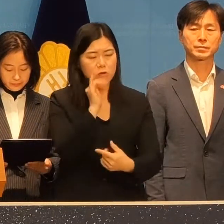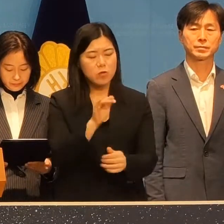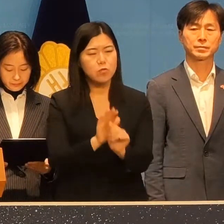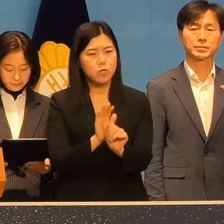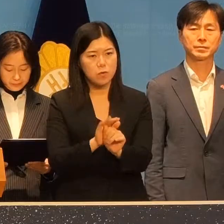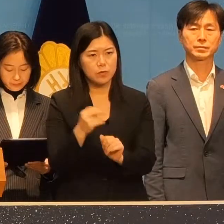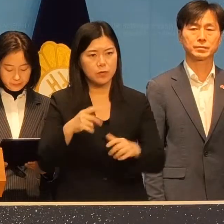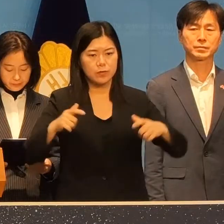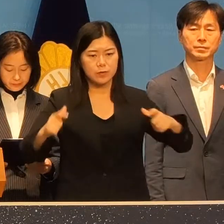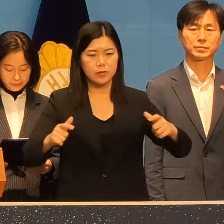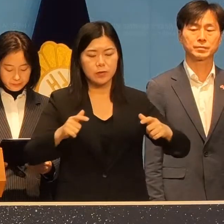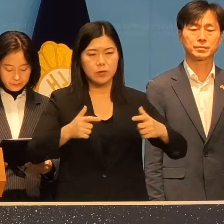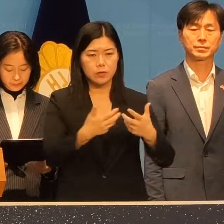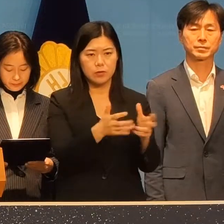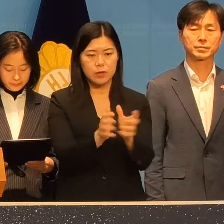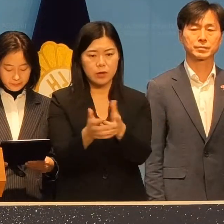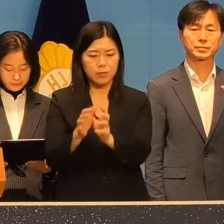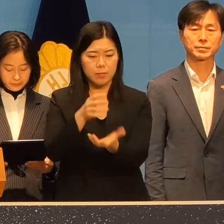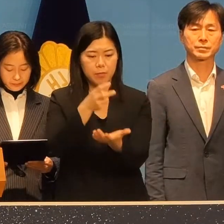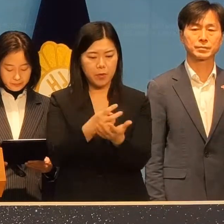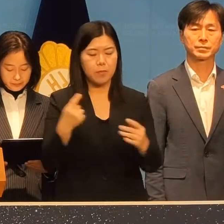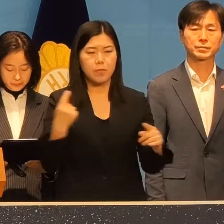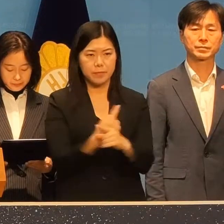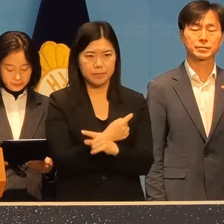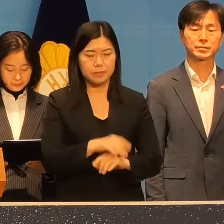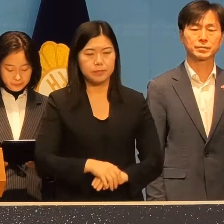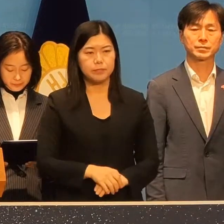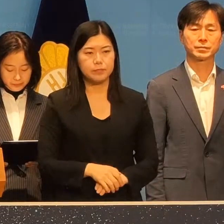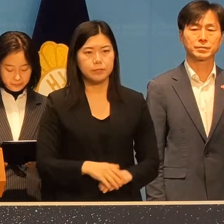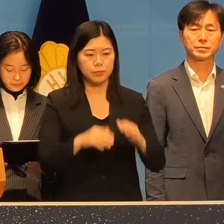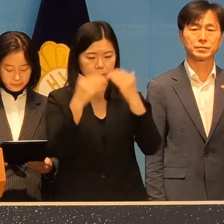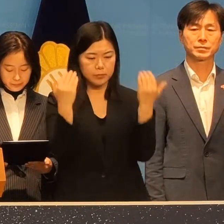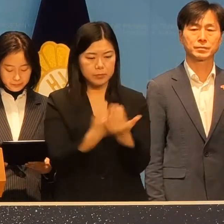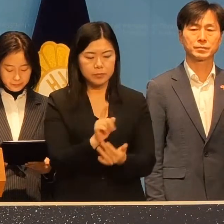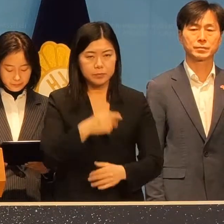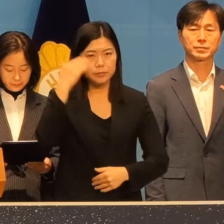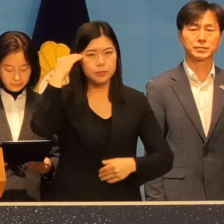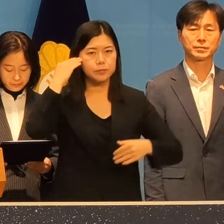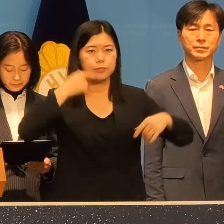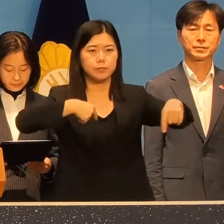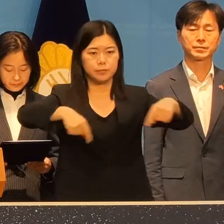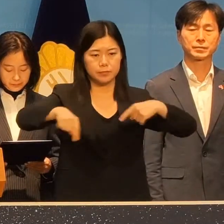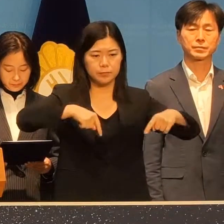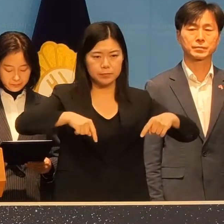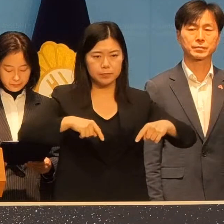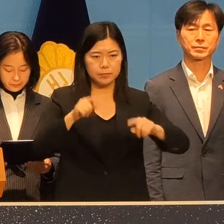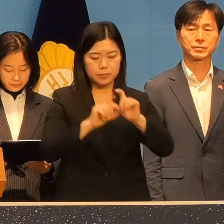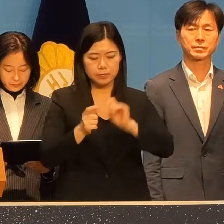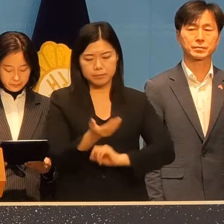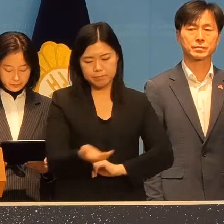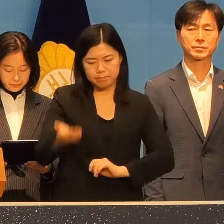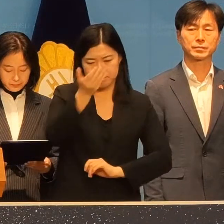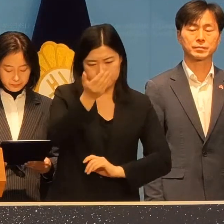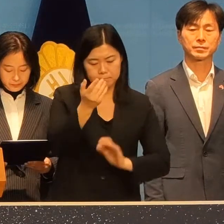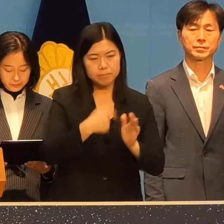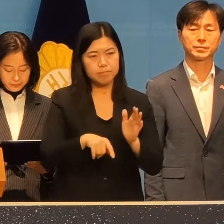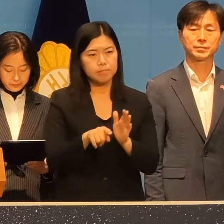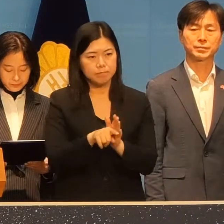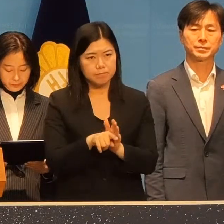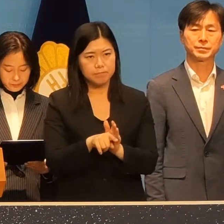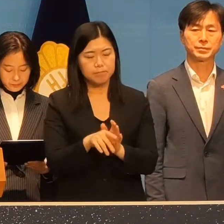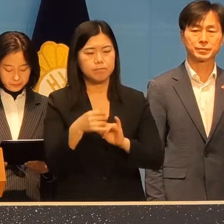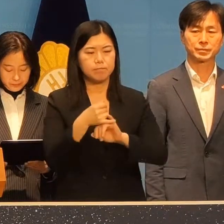살리는 정당법 개정, 이 모든 과제는 한국 정치를 한 단계 끌어올리기 위한